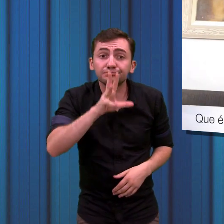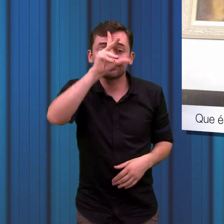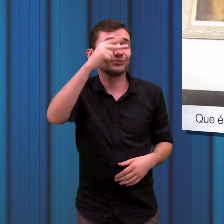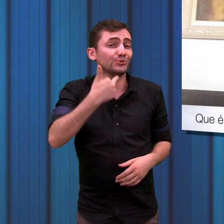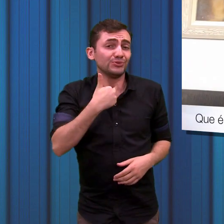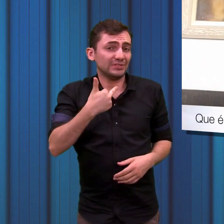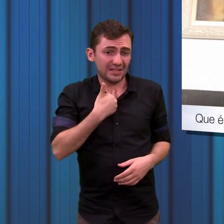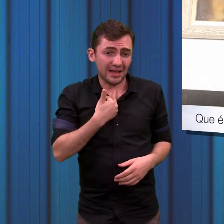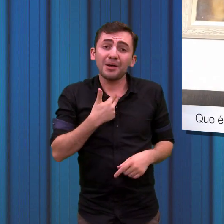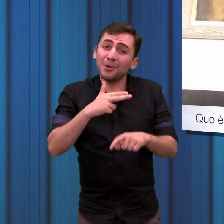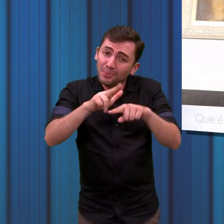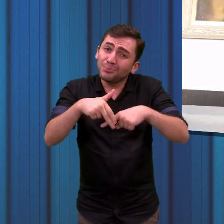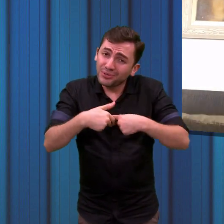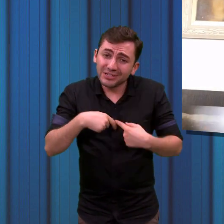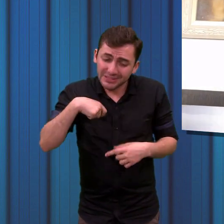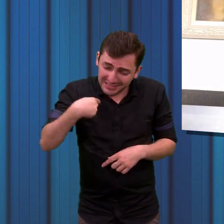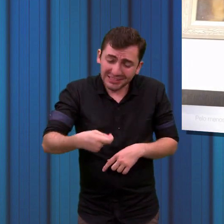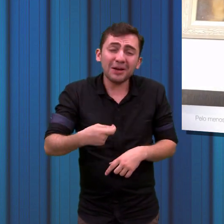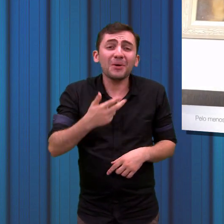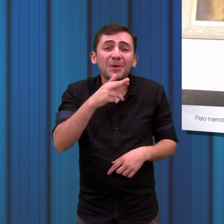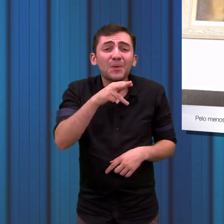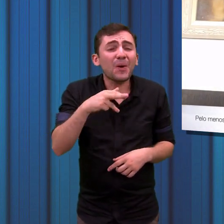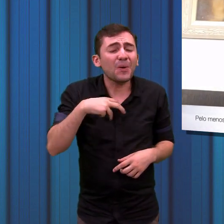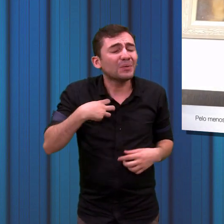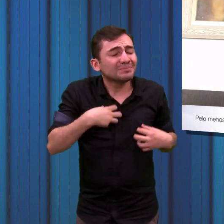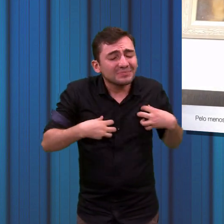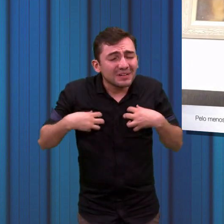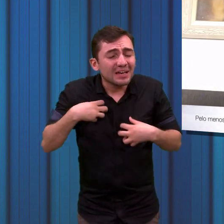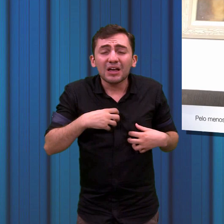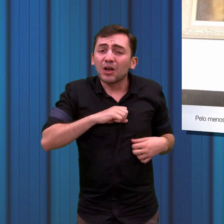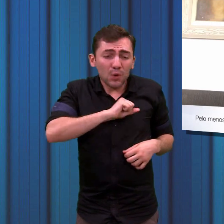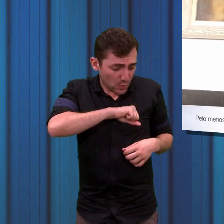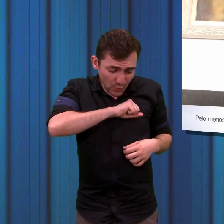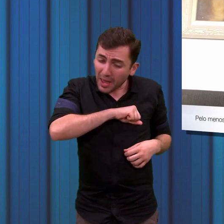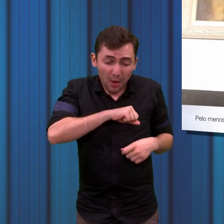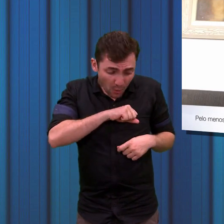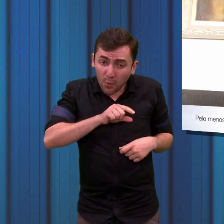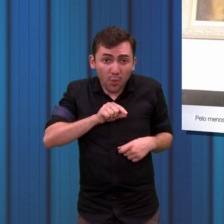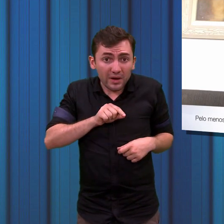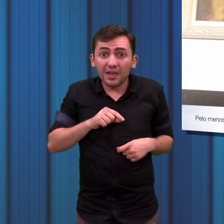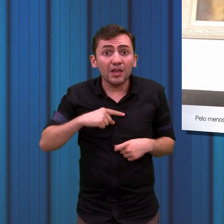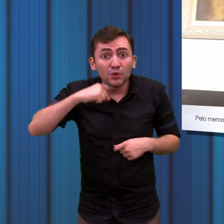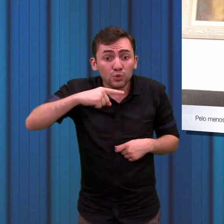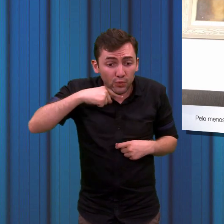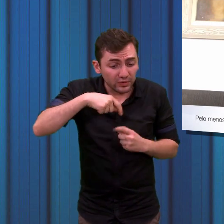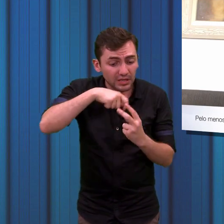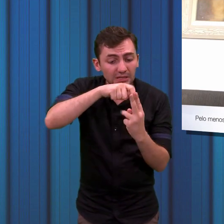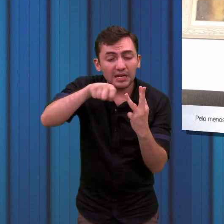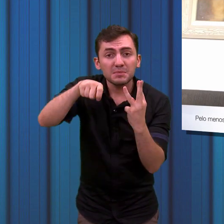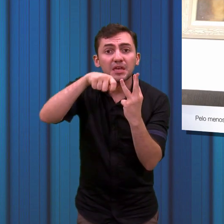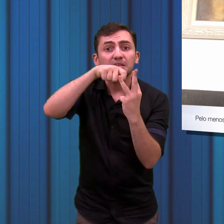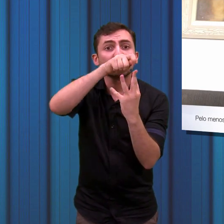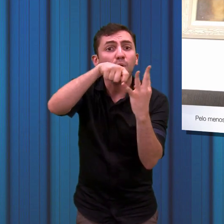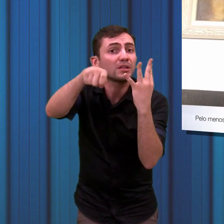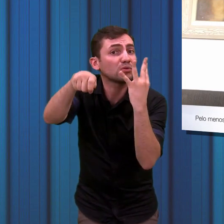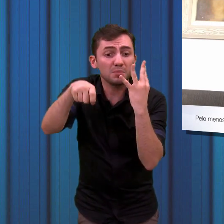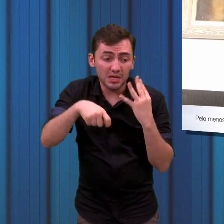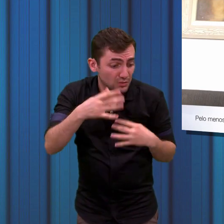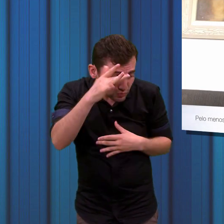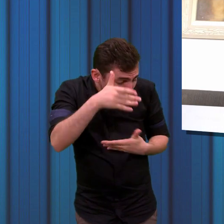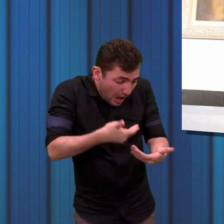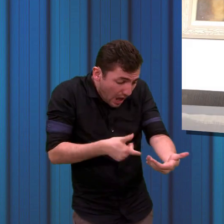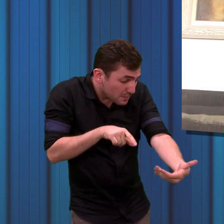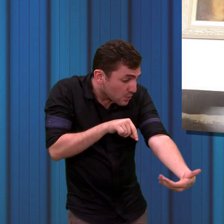o que eu continuo falando que é cruel. Pelo menos mais 3, 4 meses de dúvida sem saber exatamente o que